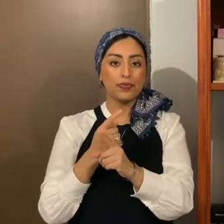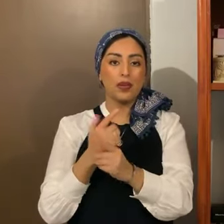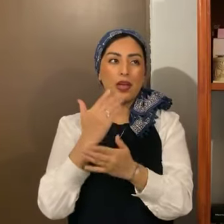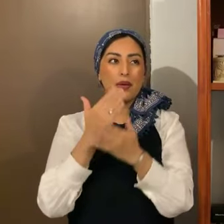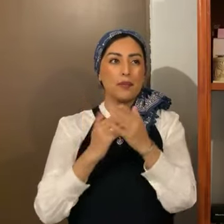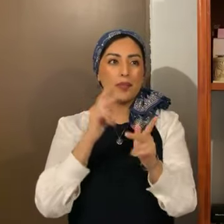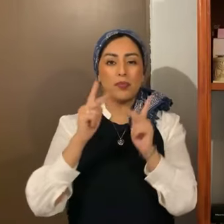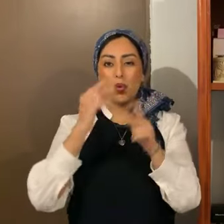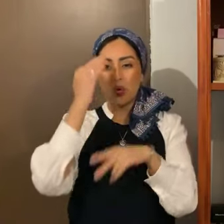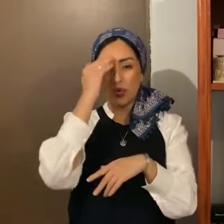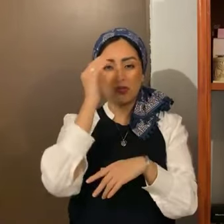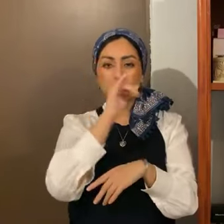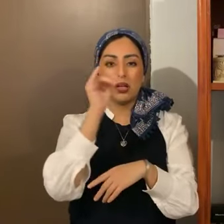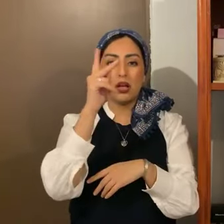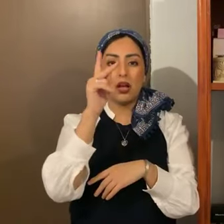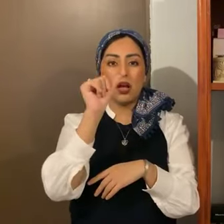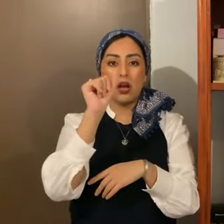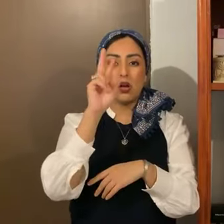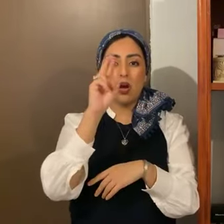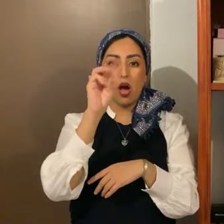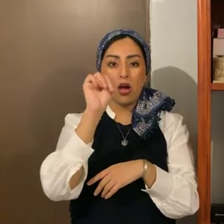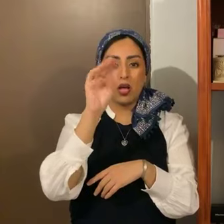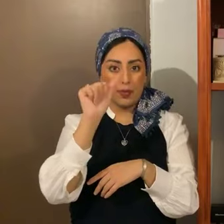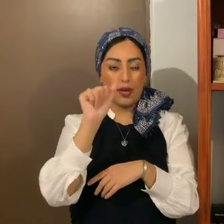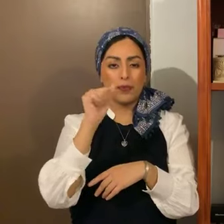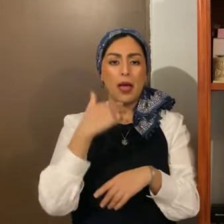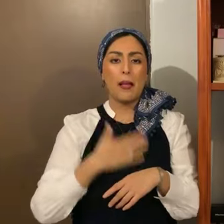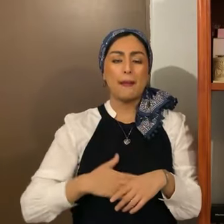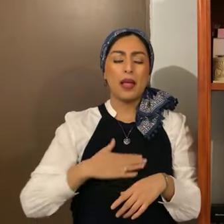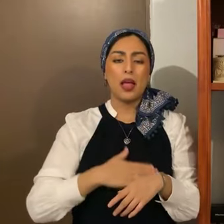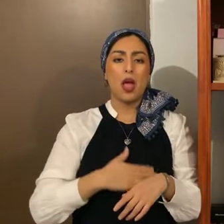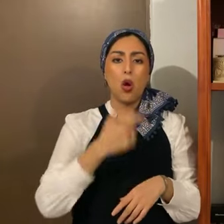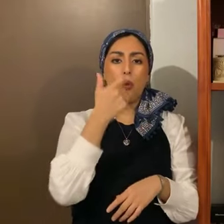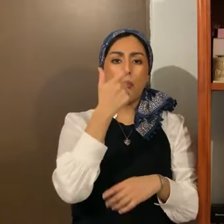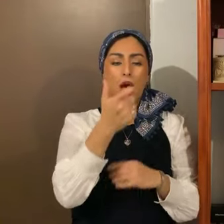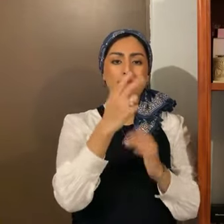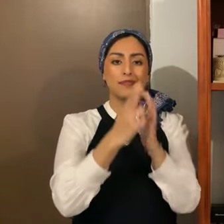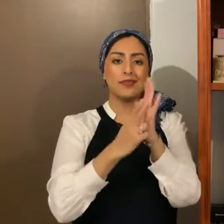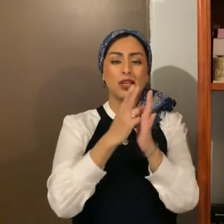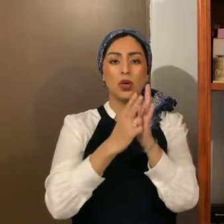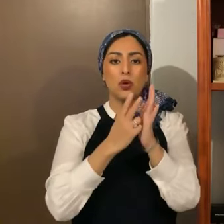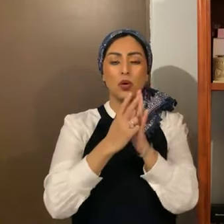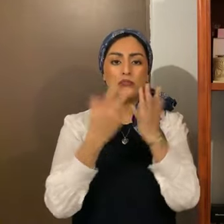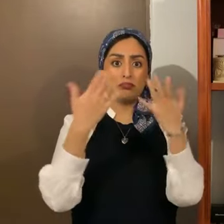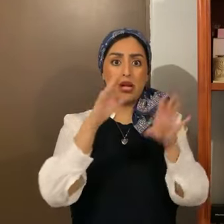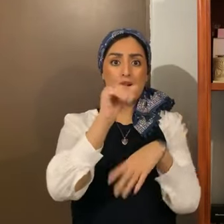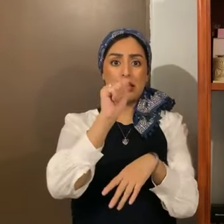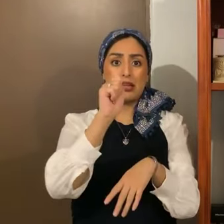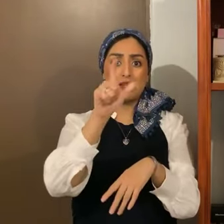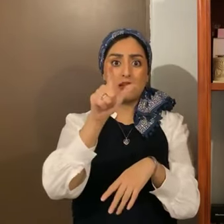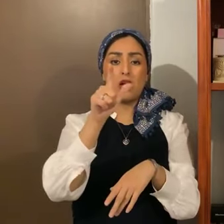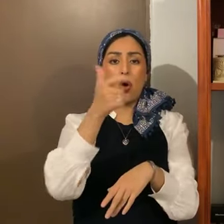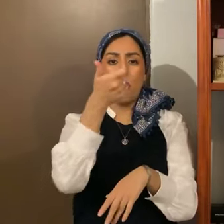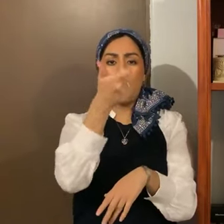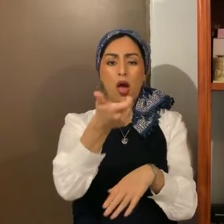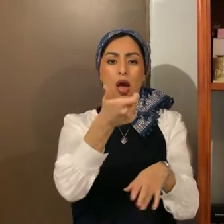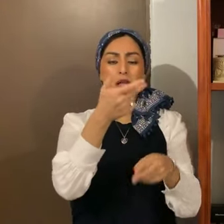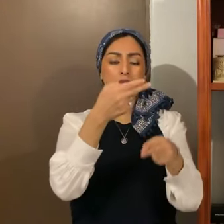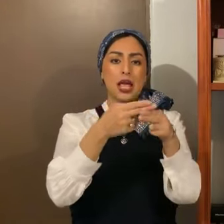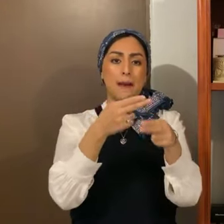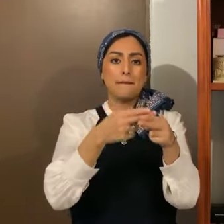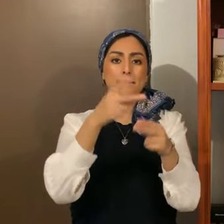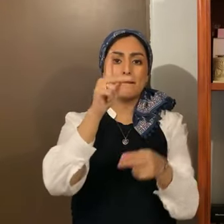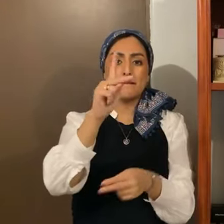karma. Pero si tú buscas un video en este mismo canal que se llama Karma, lo puse así a propósito para que